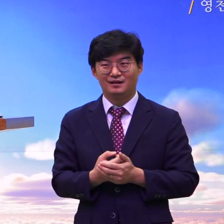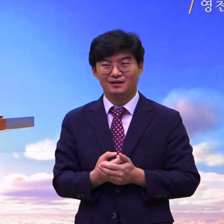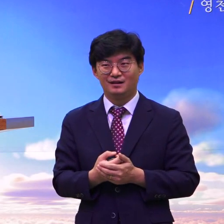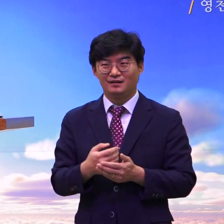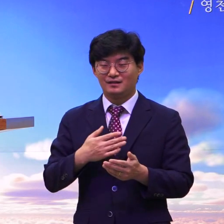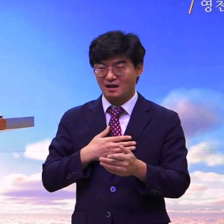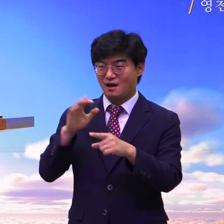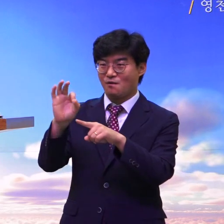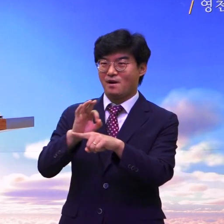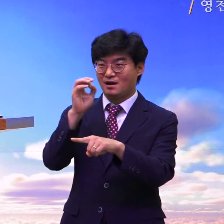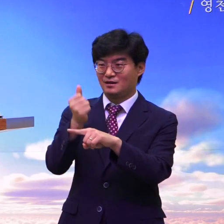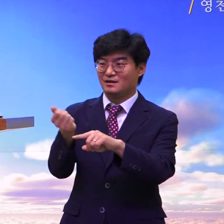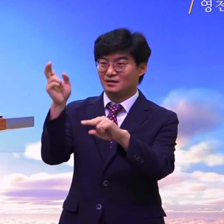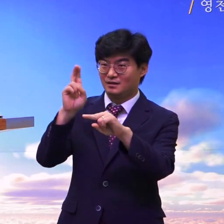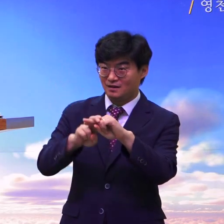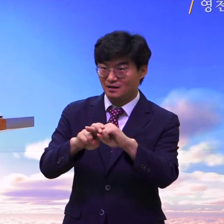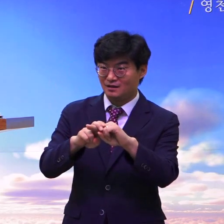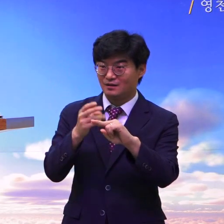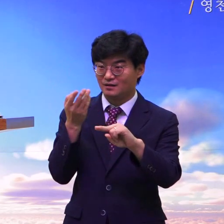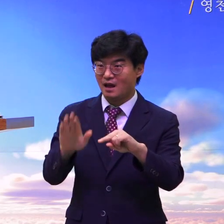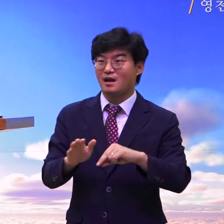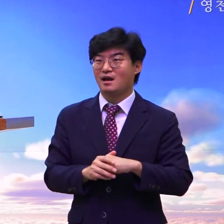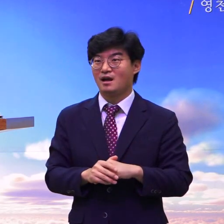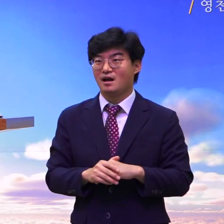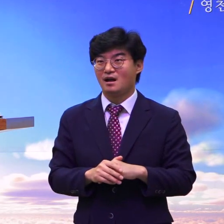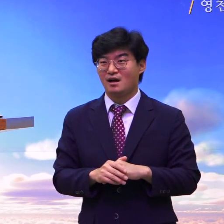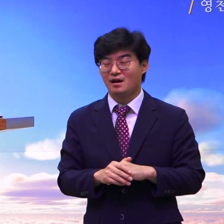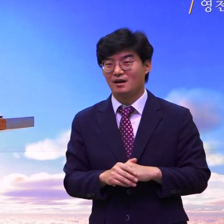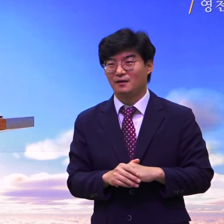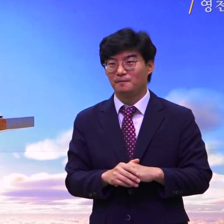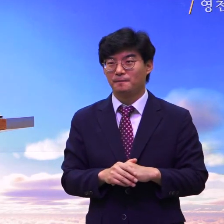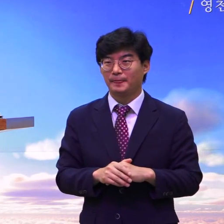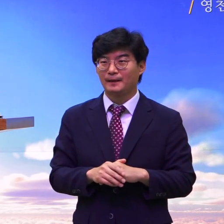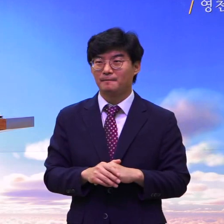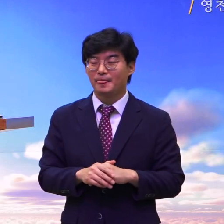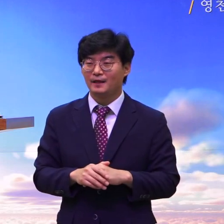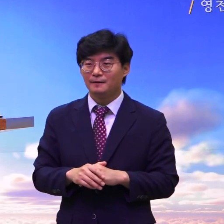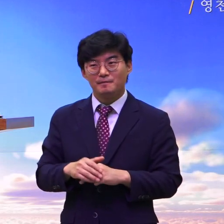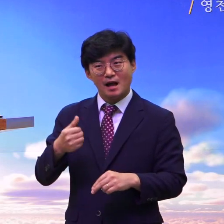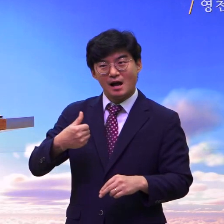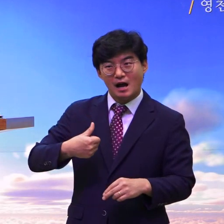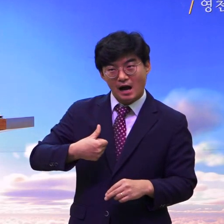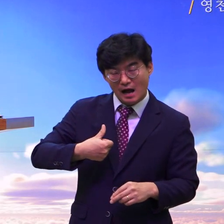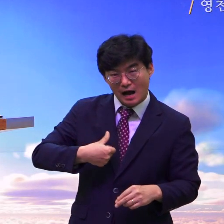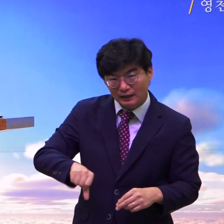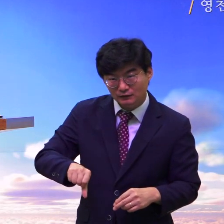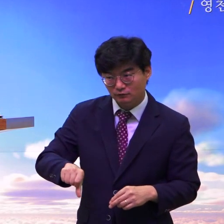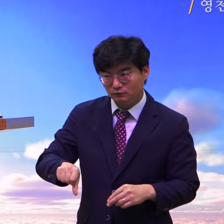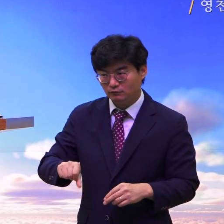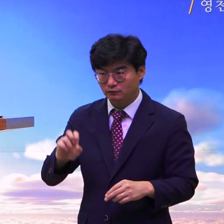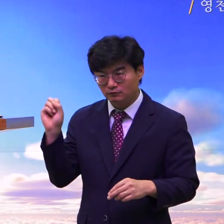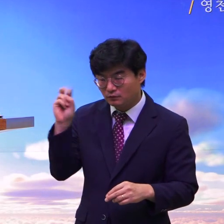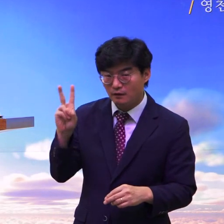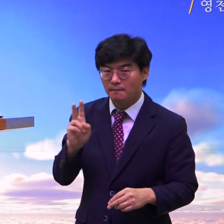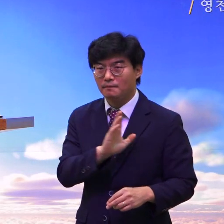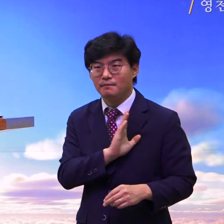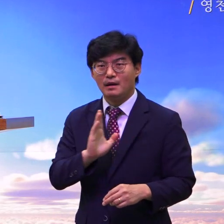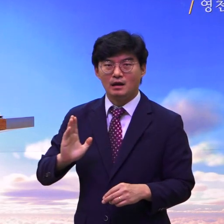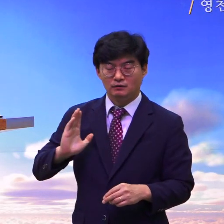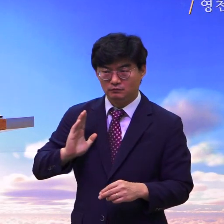왕좌를 차지하고야 말겠다고 2년 동안 준비하고 이제 반역을 꾀한 그 아들을 피해서 광야로